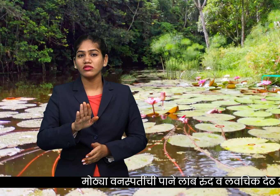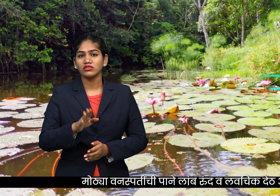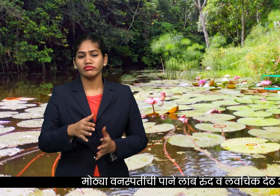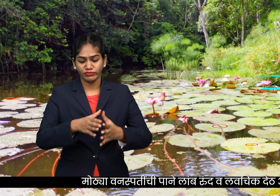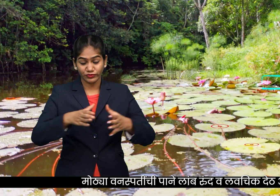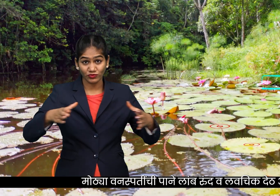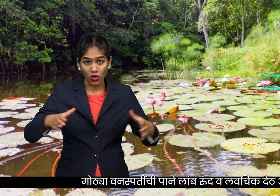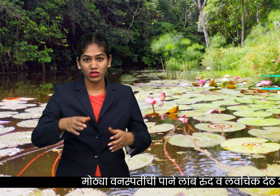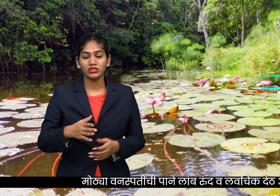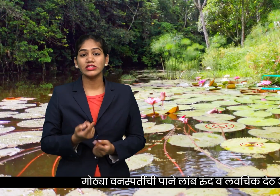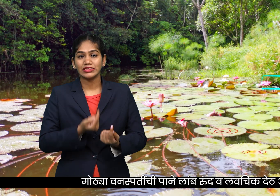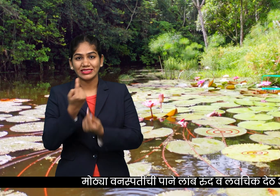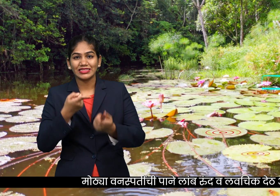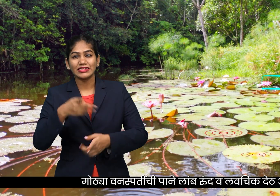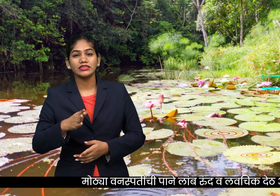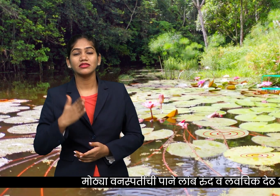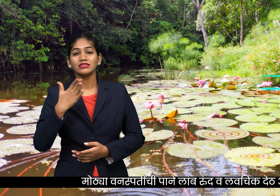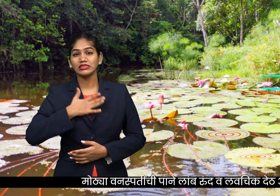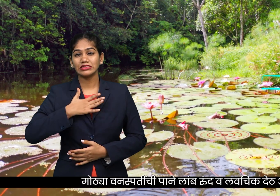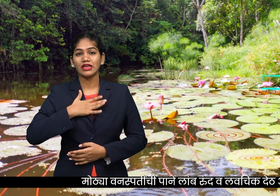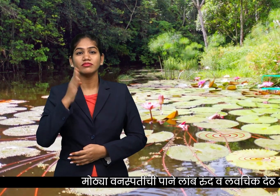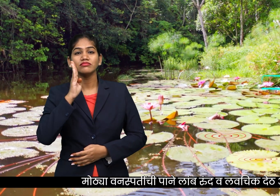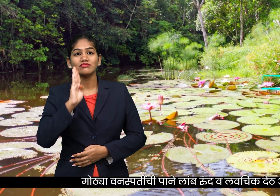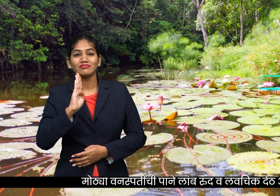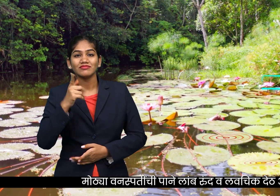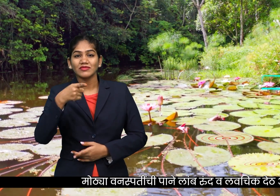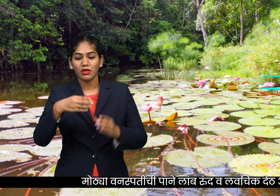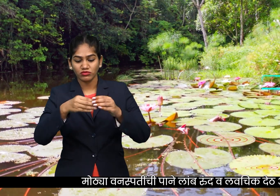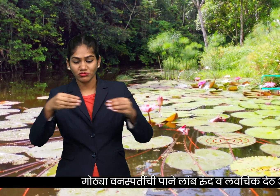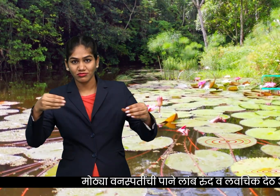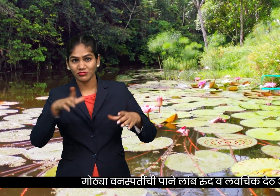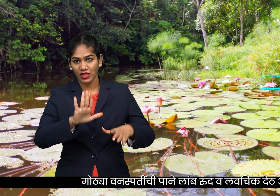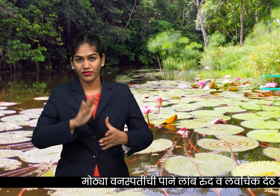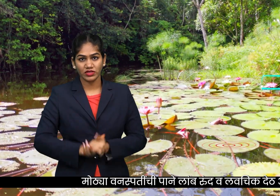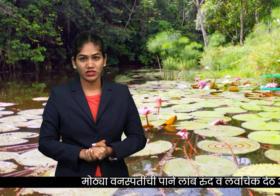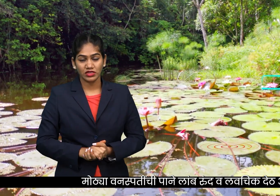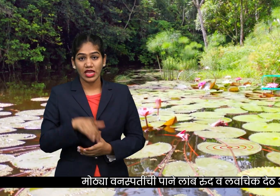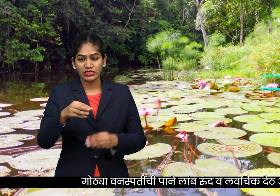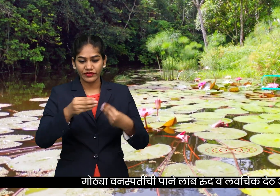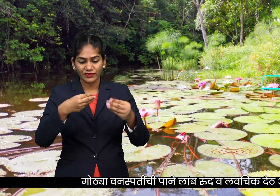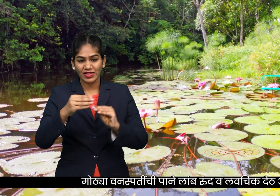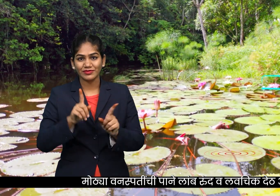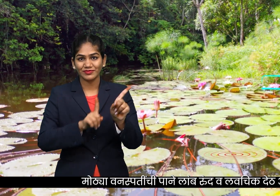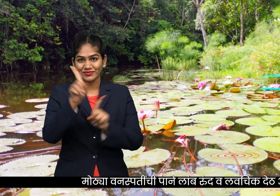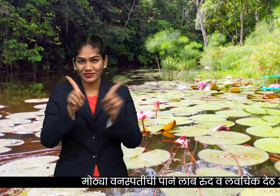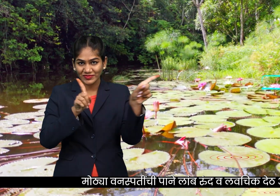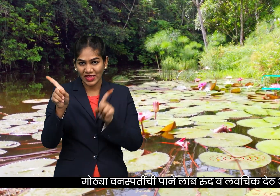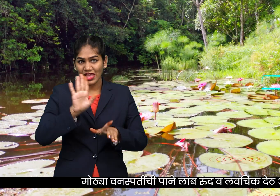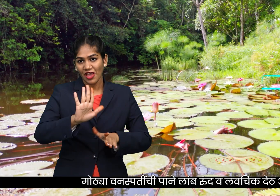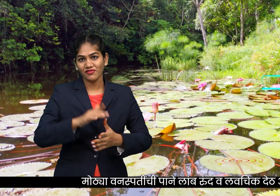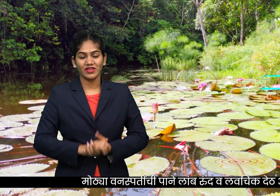मोठ्या वनस्पतीची पाने लंब, रुंद व लवचिक देठ असतात.